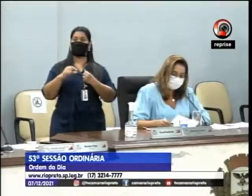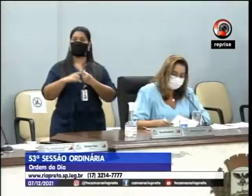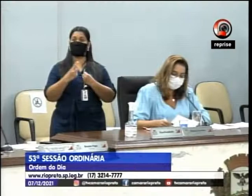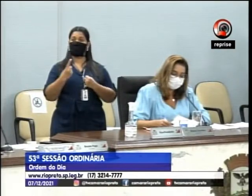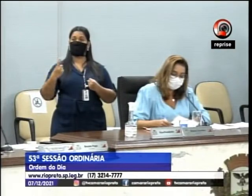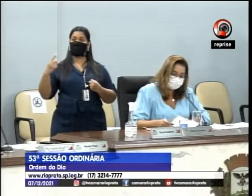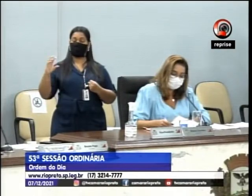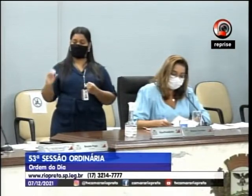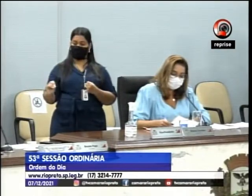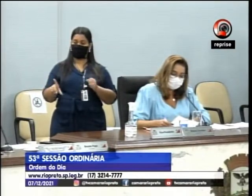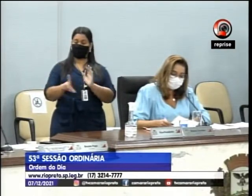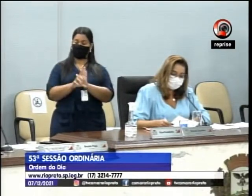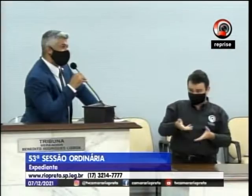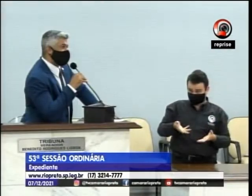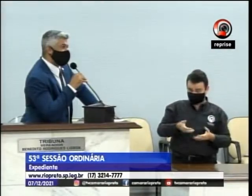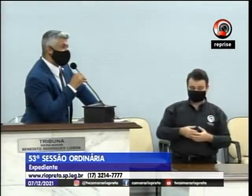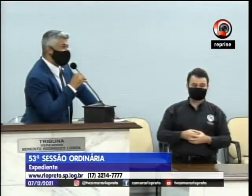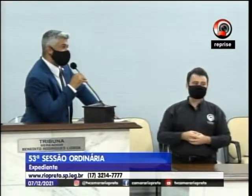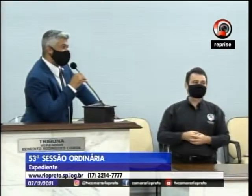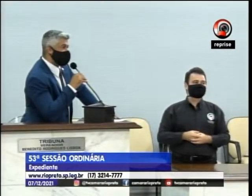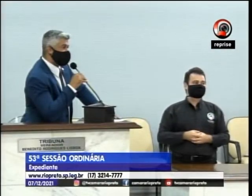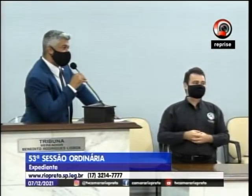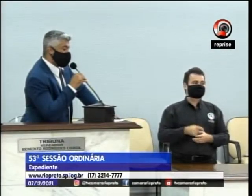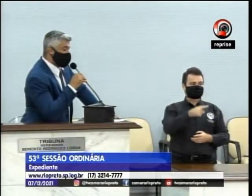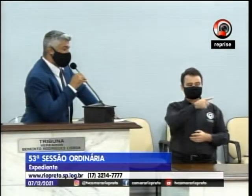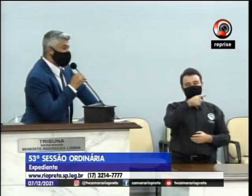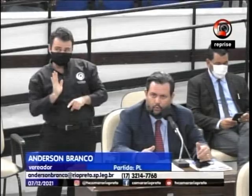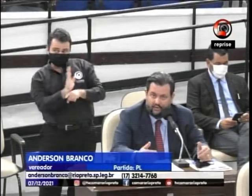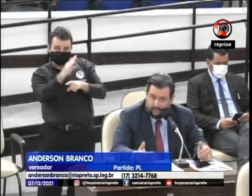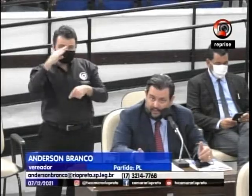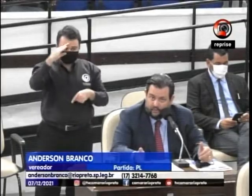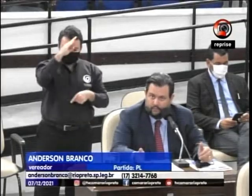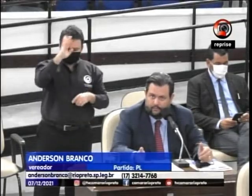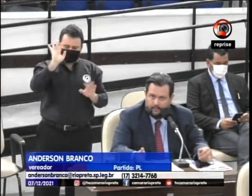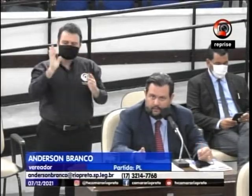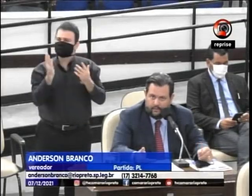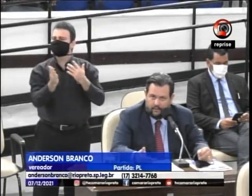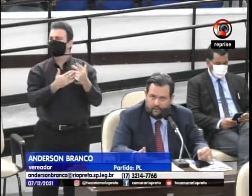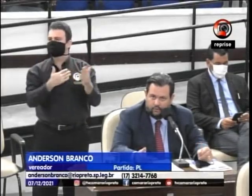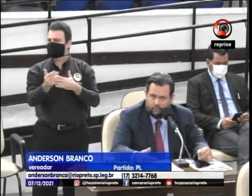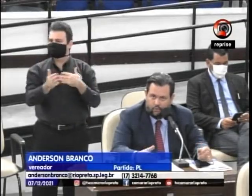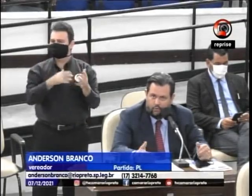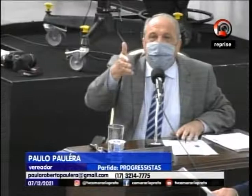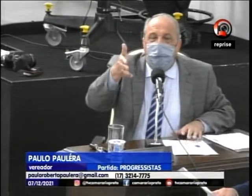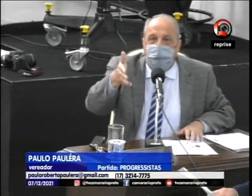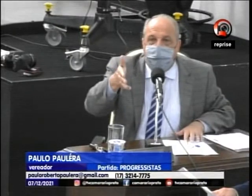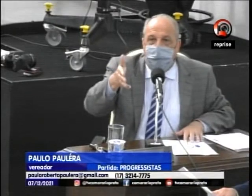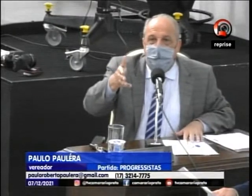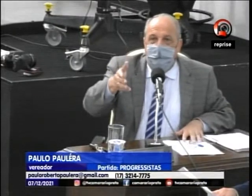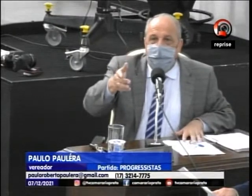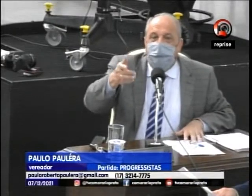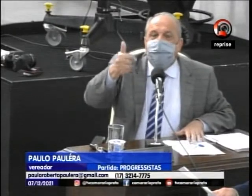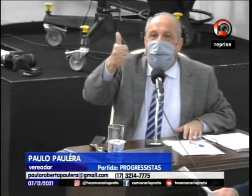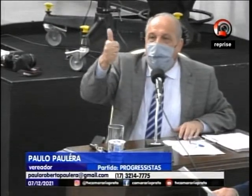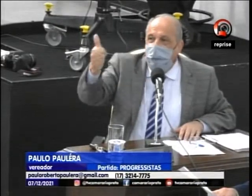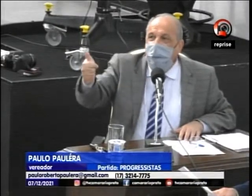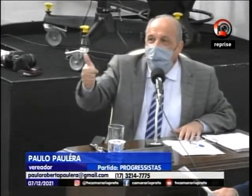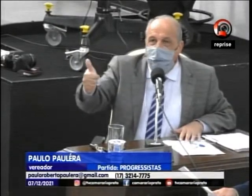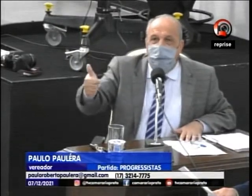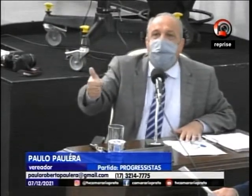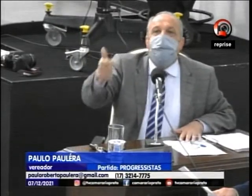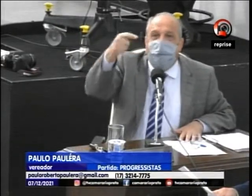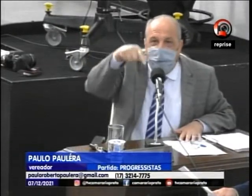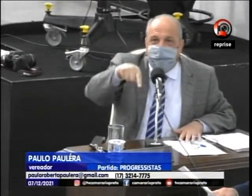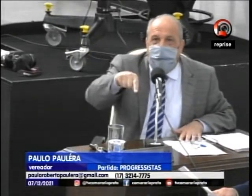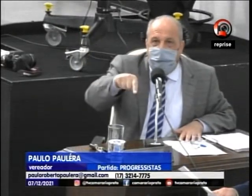e 19 aprovados, além de centenas, talvez milhares de indicações e requerimentos ao